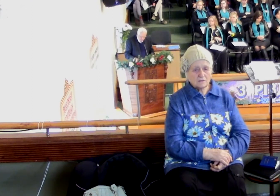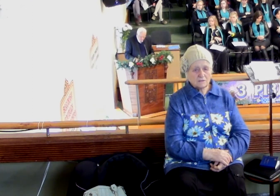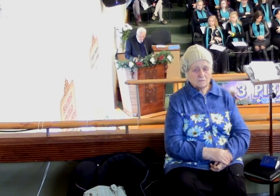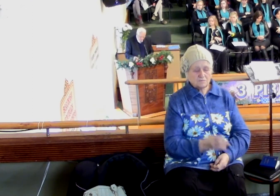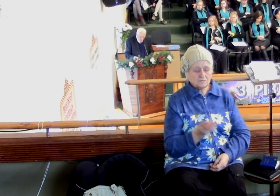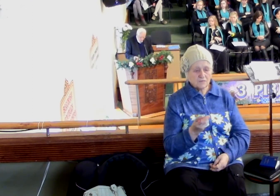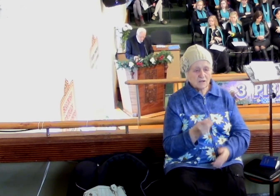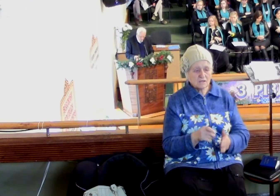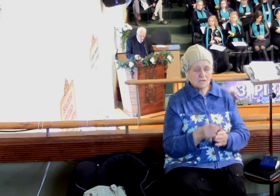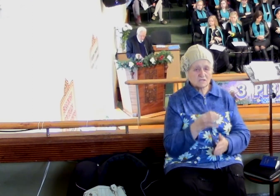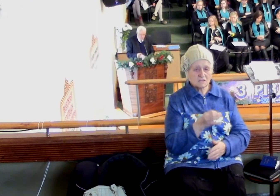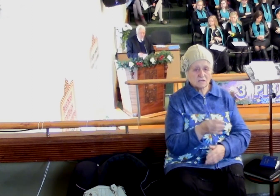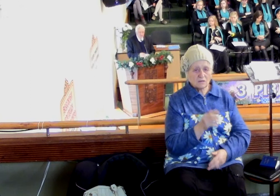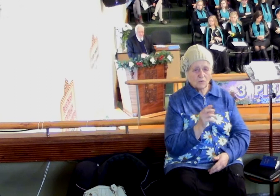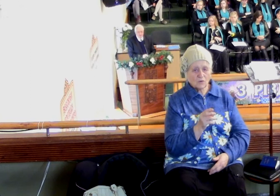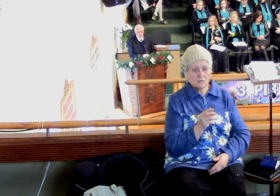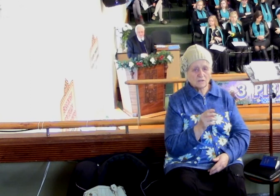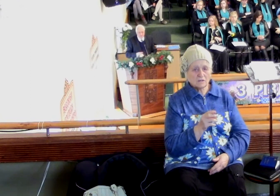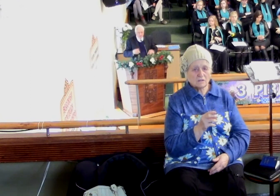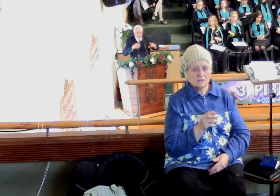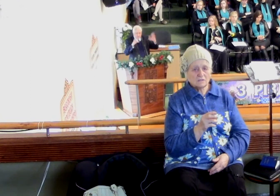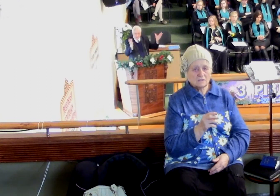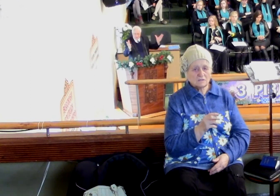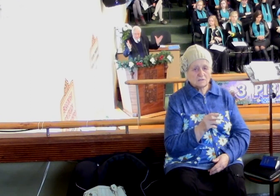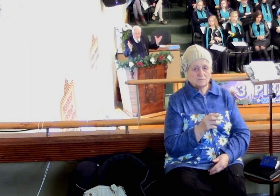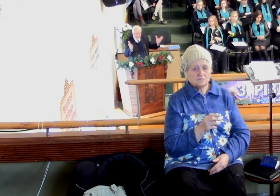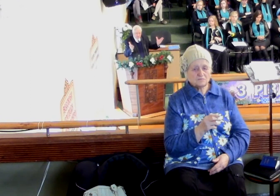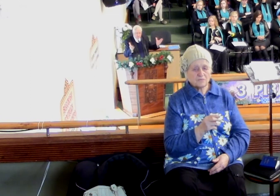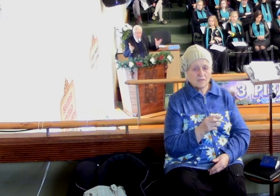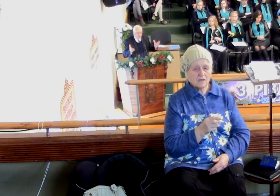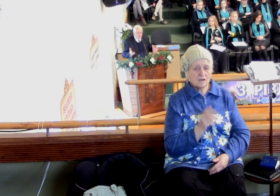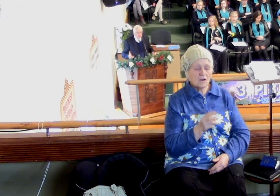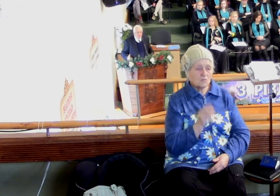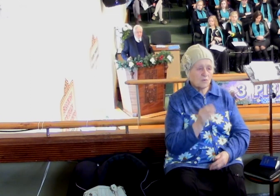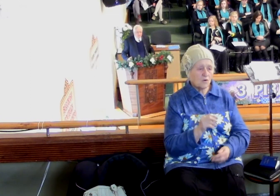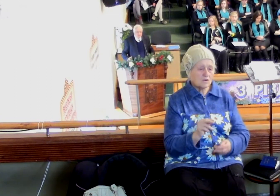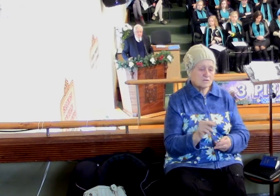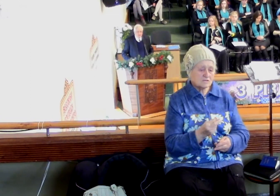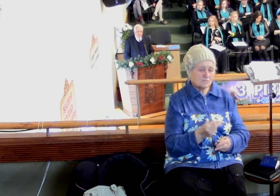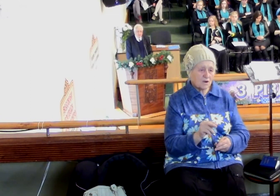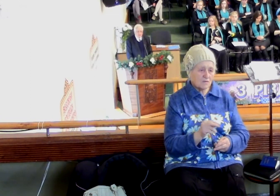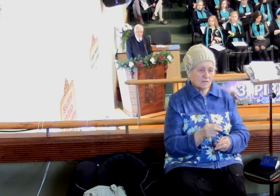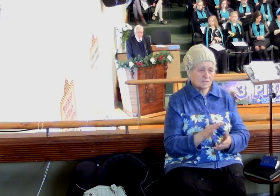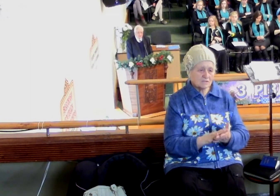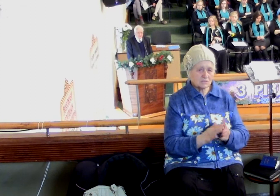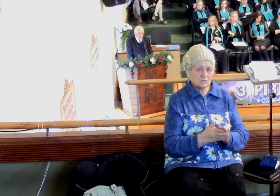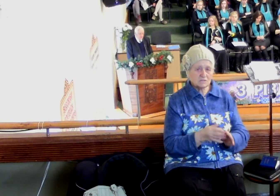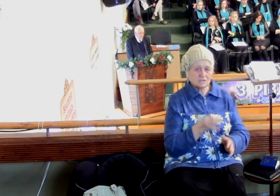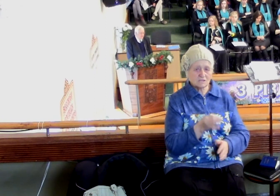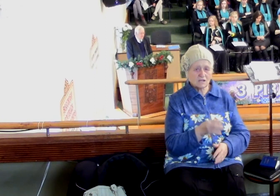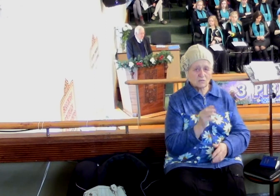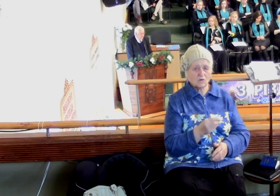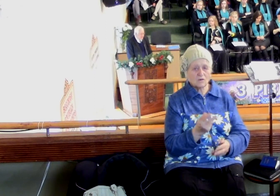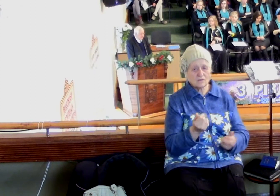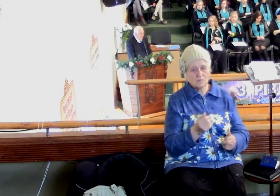третий стих, сказал Бог, как Бог исправил ситуацию, смотрите. Сказал Бог, да будет